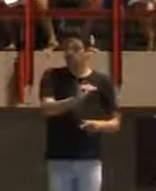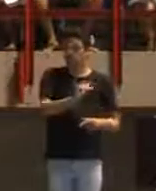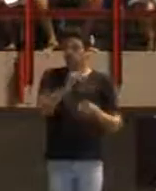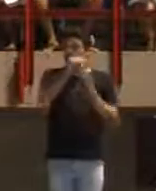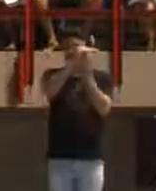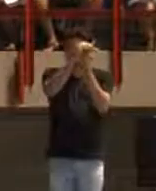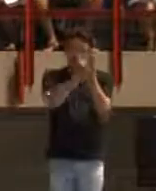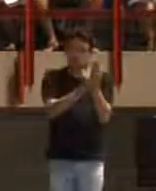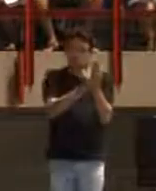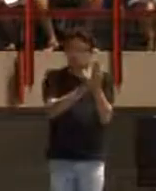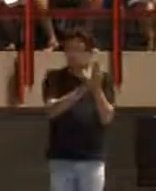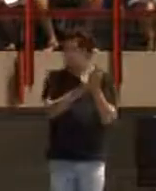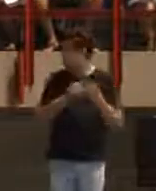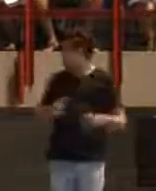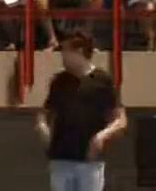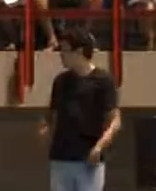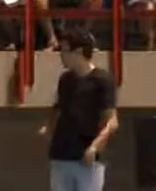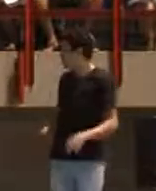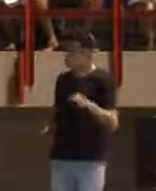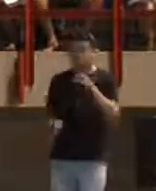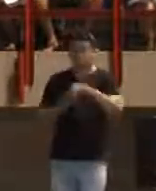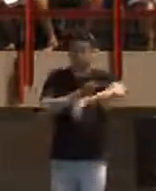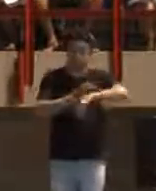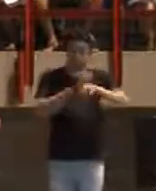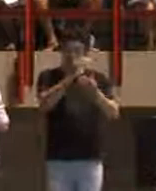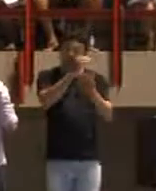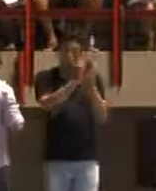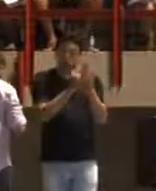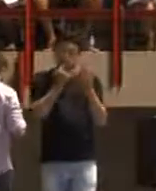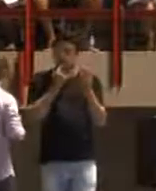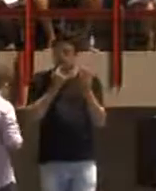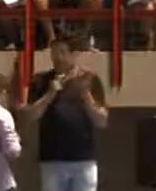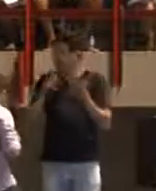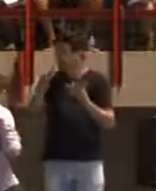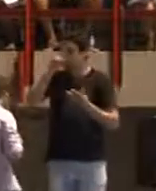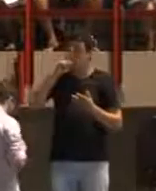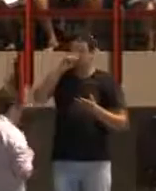as plaquetas diminuem. É perigoso a pessoa ter o quê?